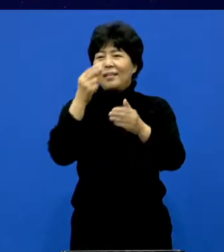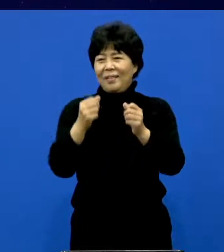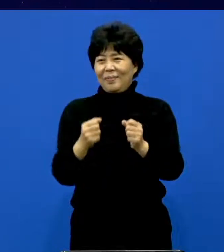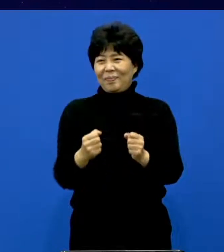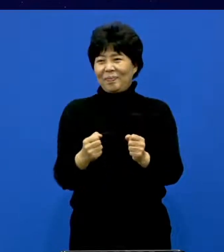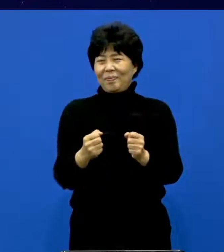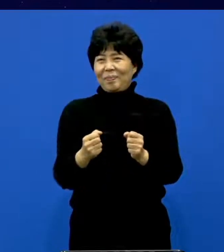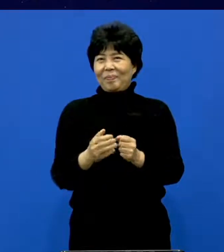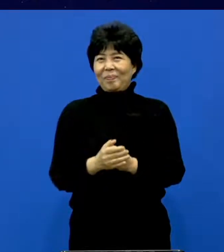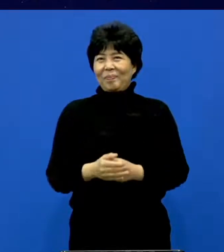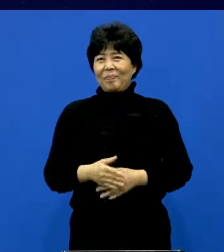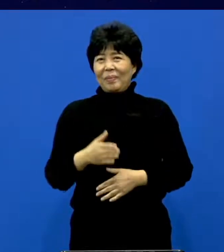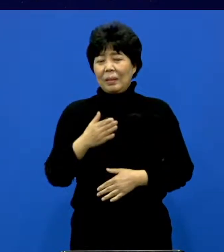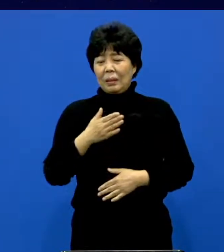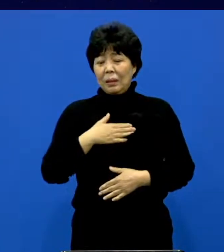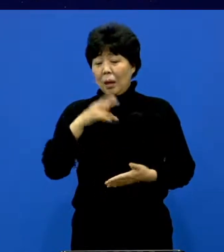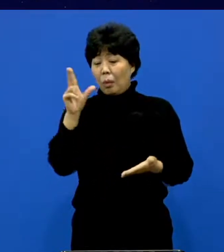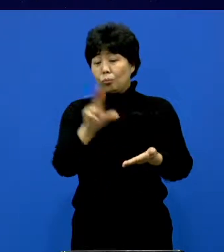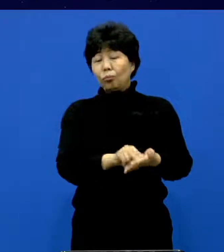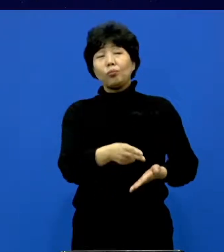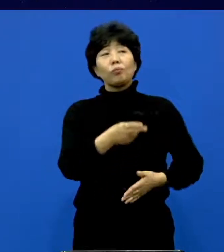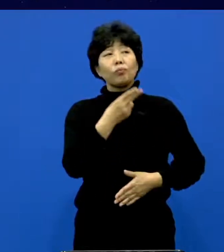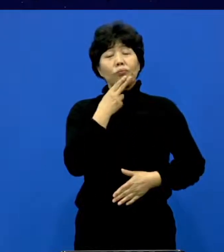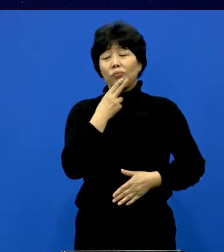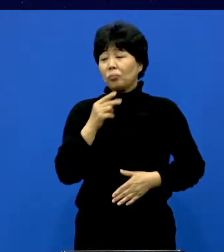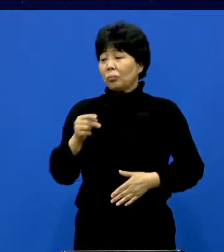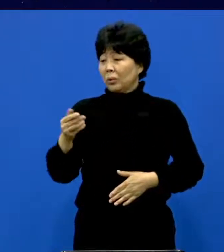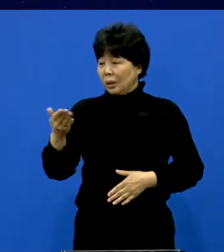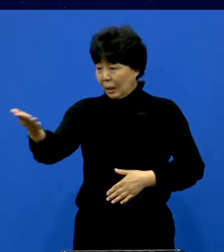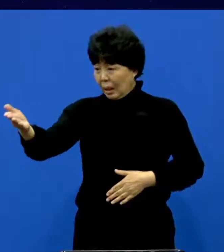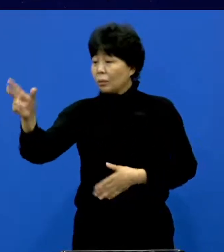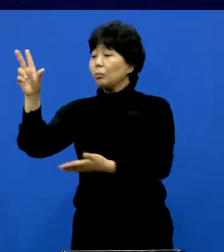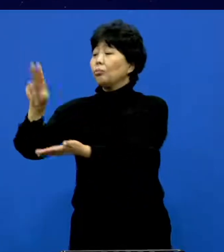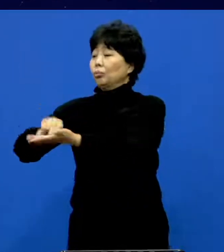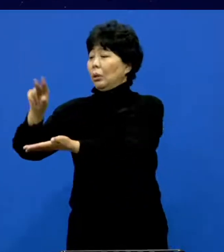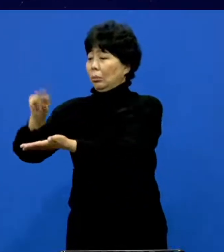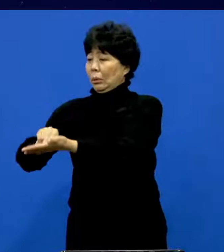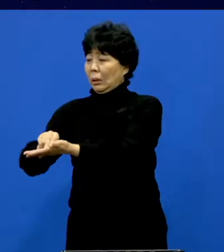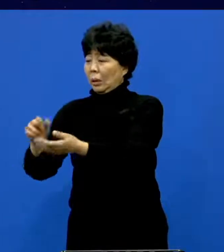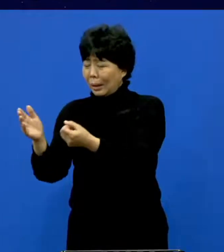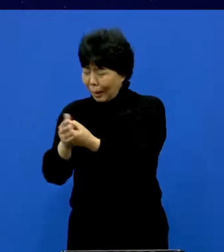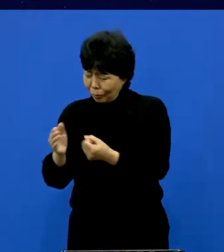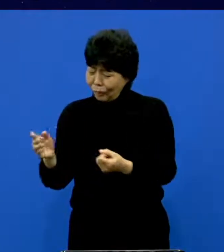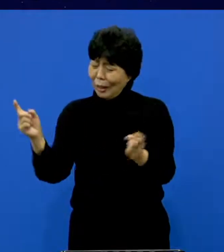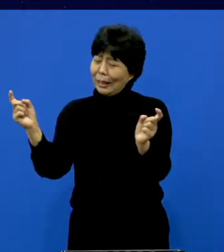나에게는 문제가 없는데 당신에게 문제가 많다. 이렇게 주장하기 시작하는 전쟁이 계속되는 것입니다.